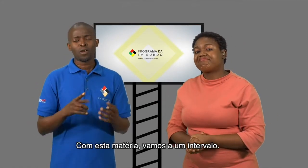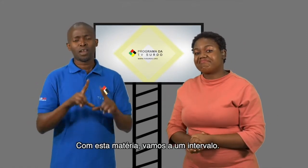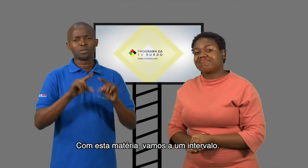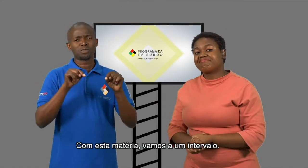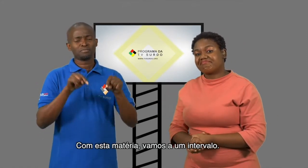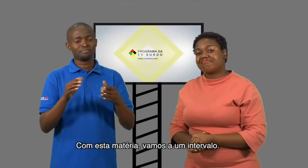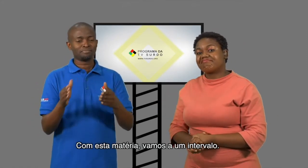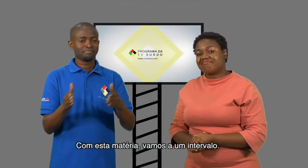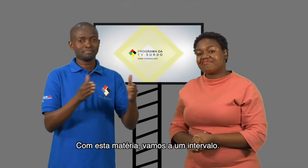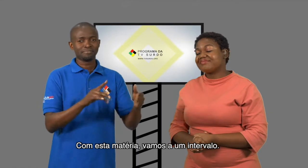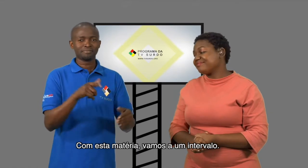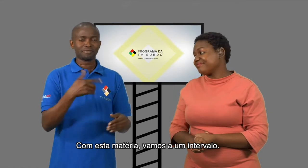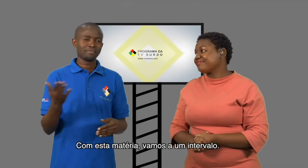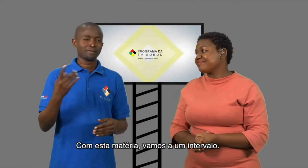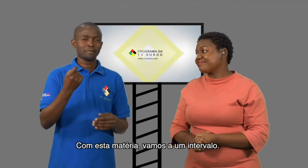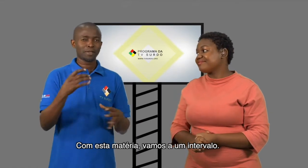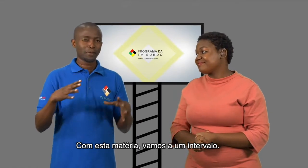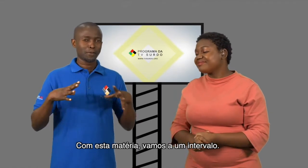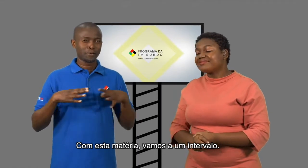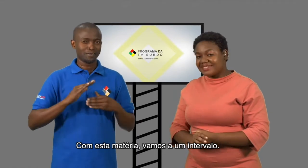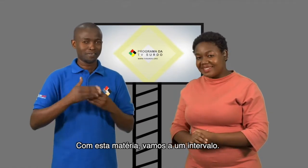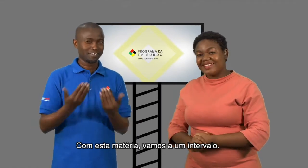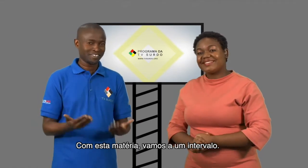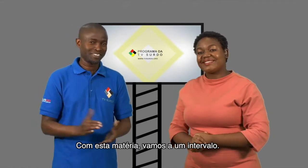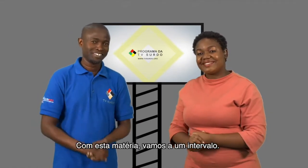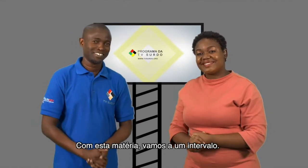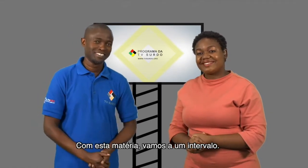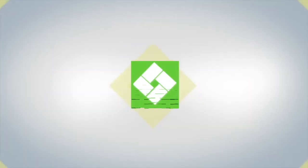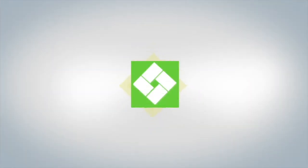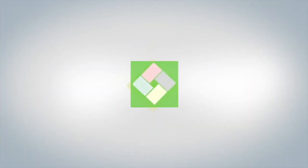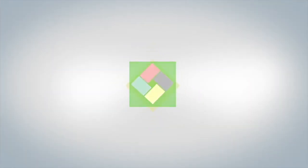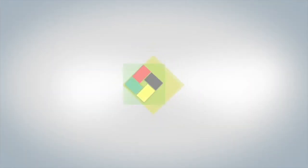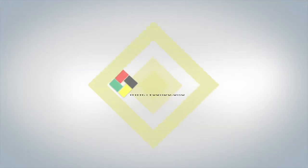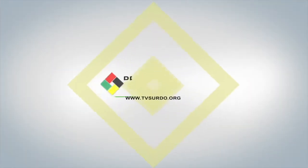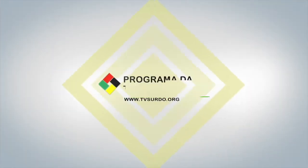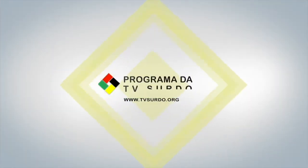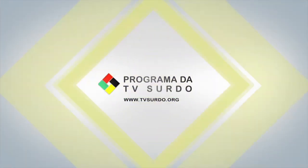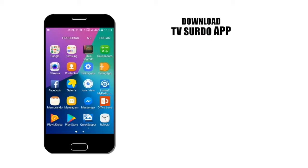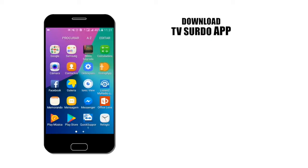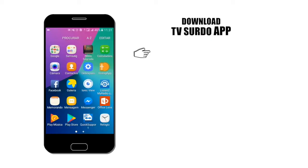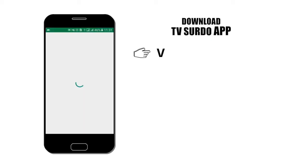Com esta matéria, vamos a um intervalo.